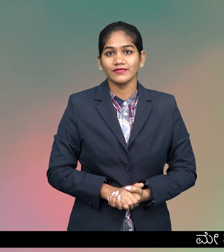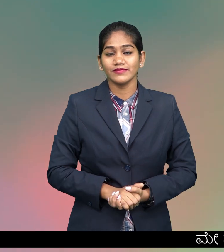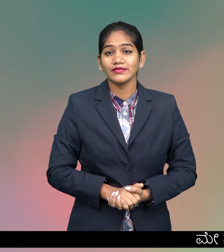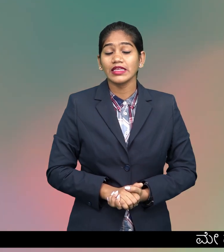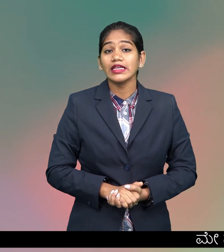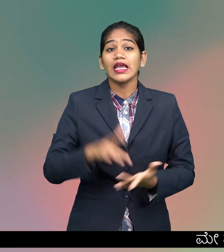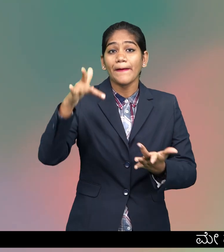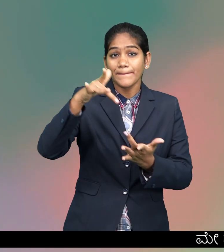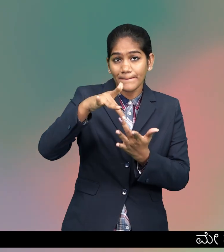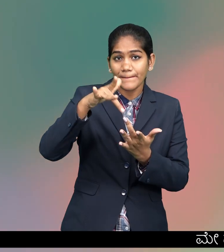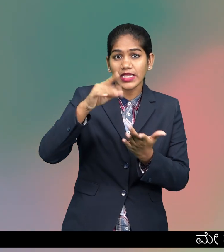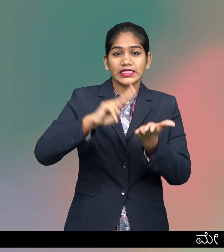ಮೇ ಮಧ್ಯದ ವೇಳೆಗೆ